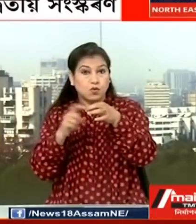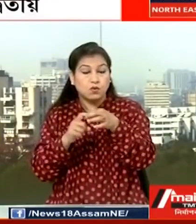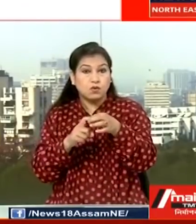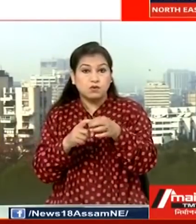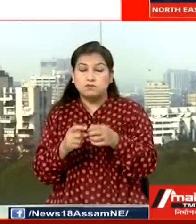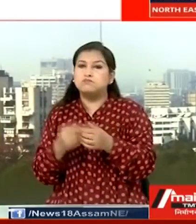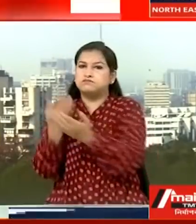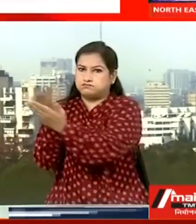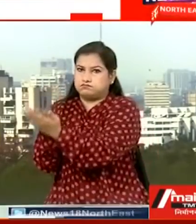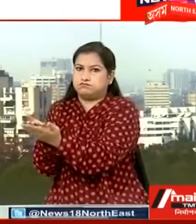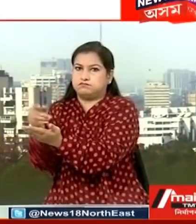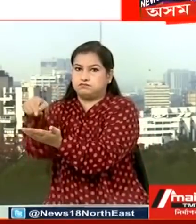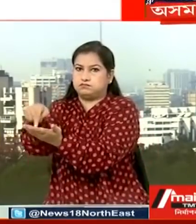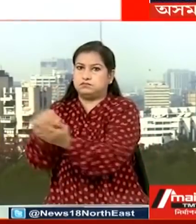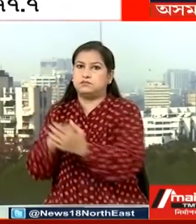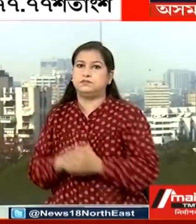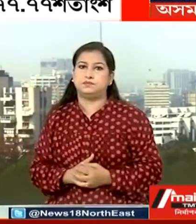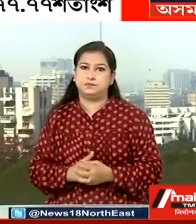रखे जाएंगे।